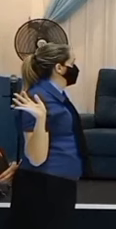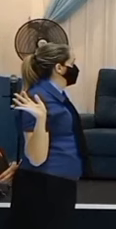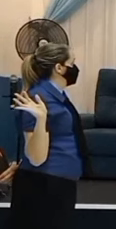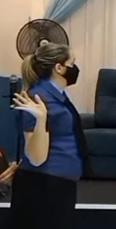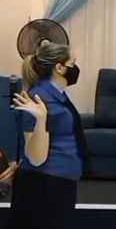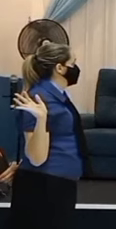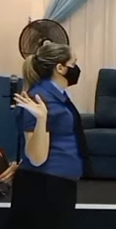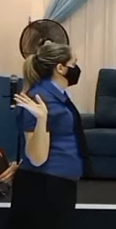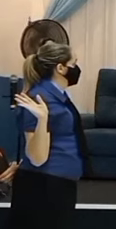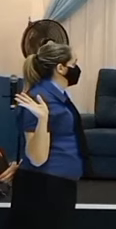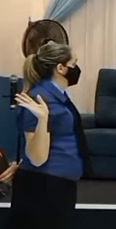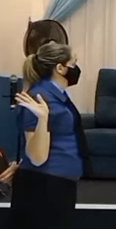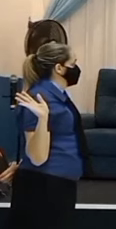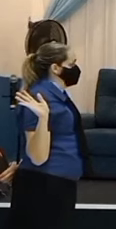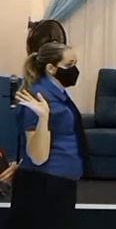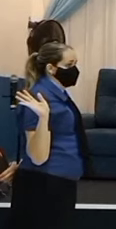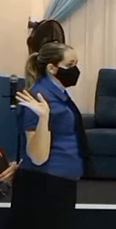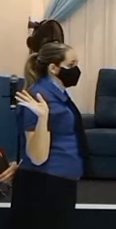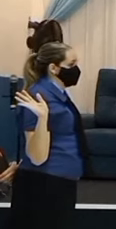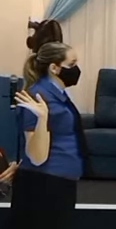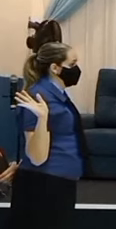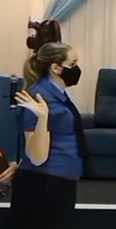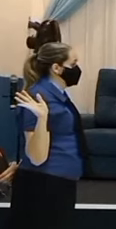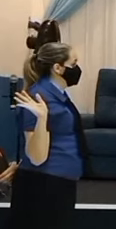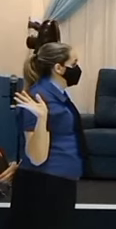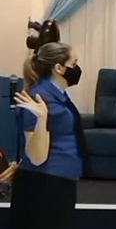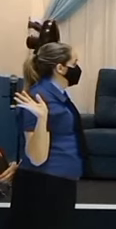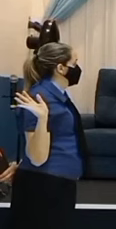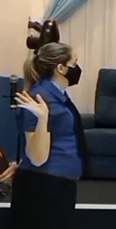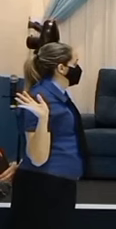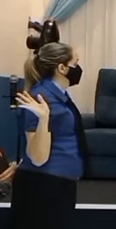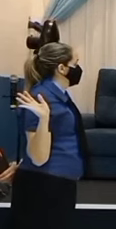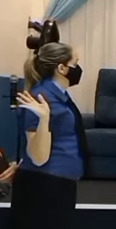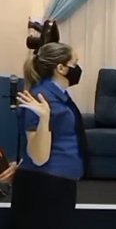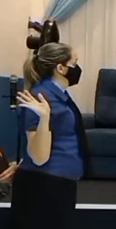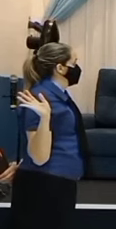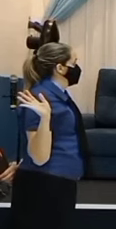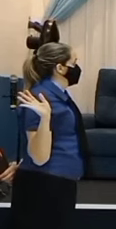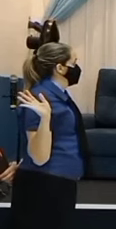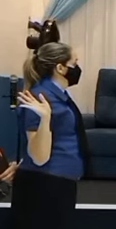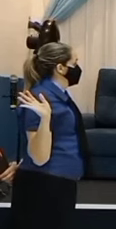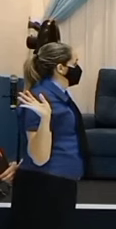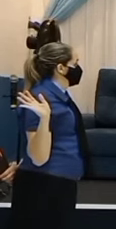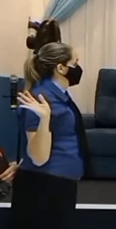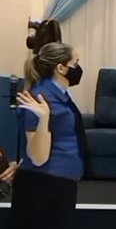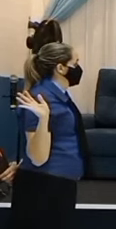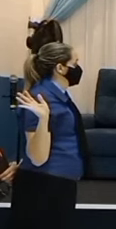A gente reclama muito pelas coisas ruins que sobrevêm sobre a gente, mas a gente nunca faz uma avaliação por que aquilo chegou a